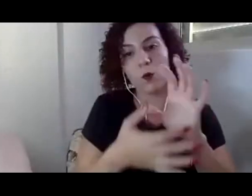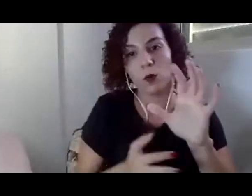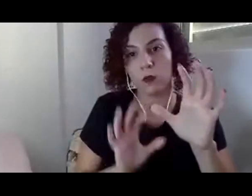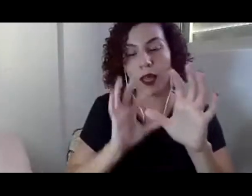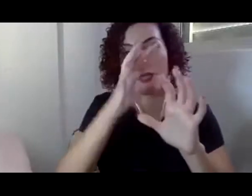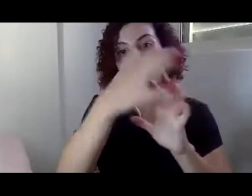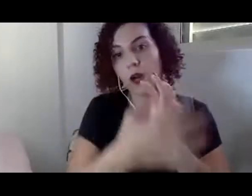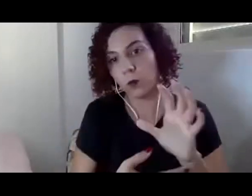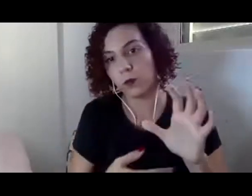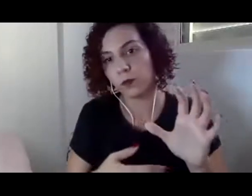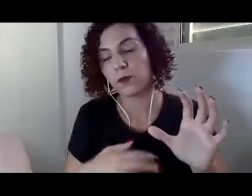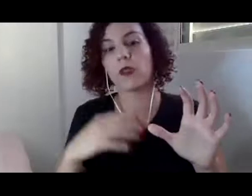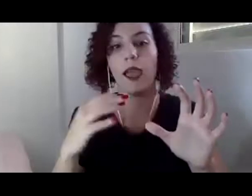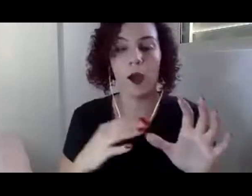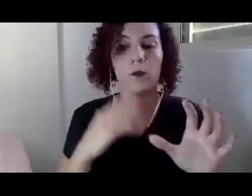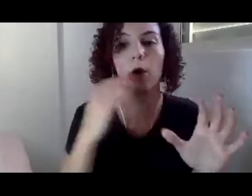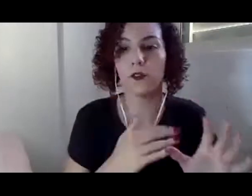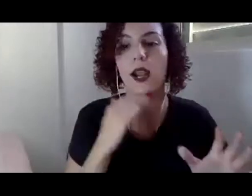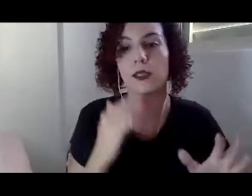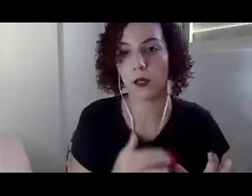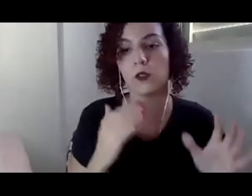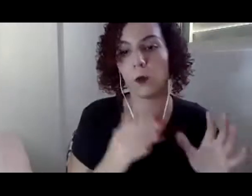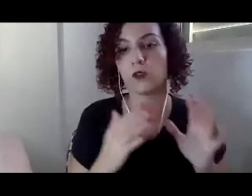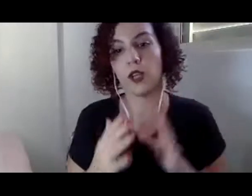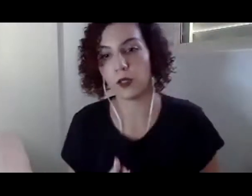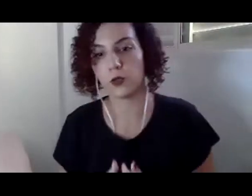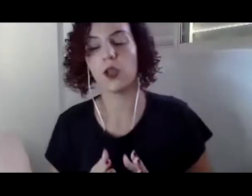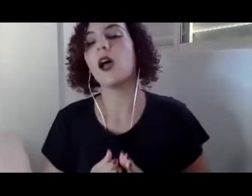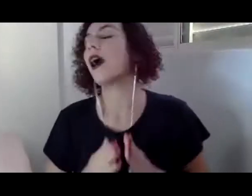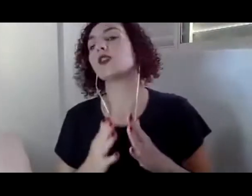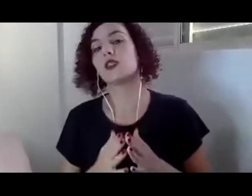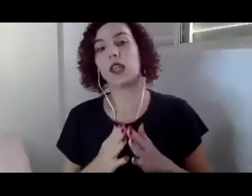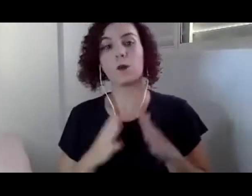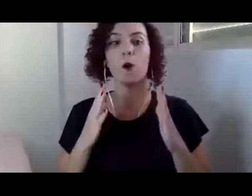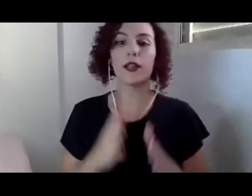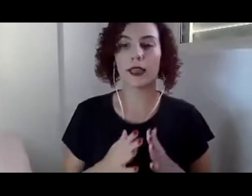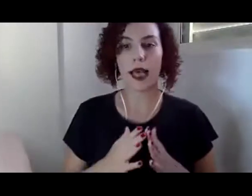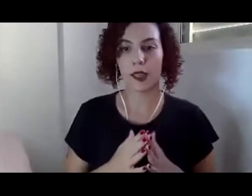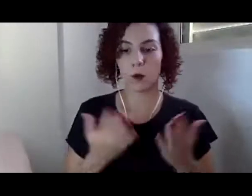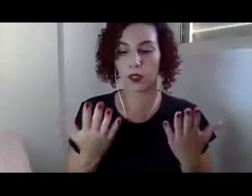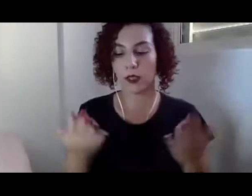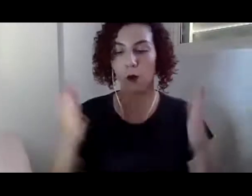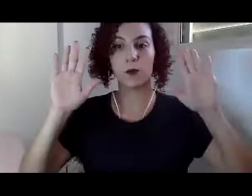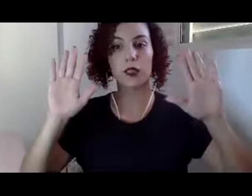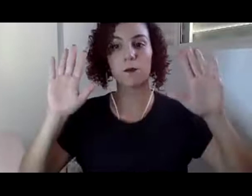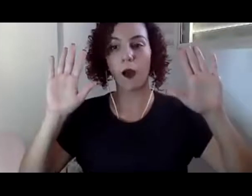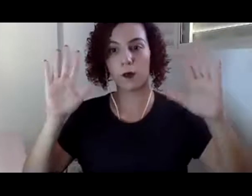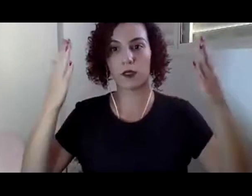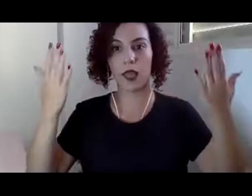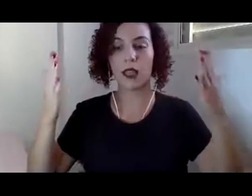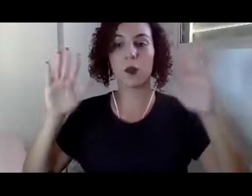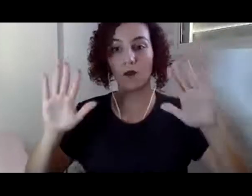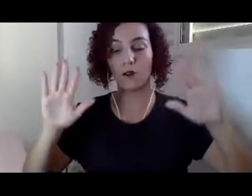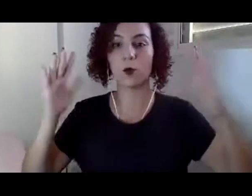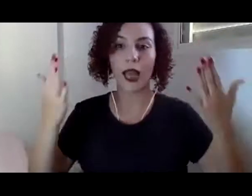desenho da minha mão é uma configuração de mão diferente. A gente tem uma orientação, que são as minhas